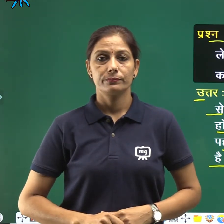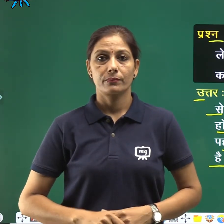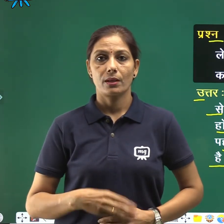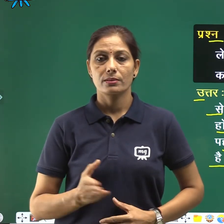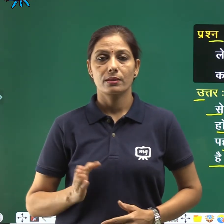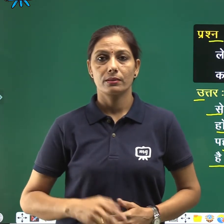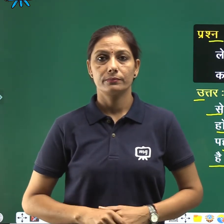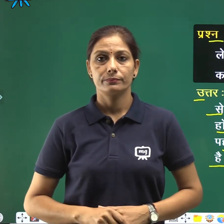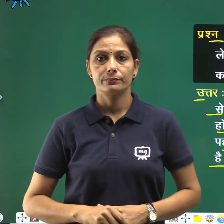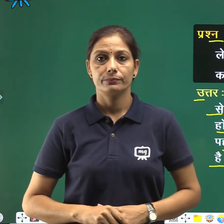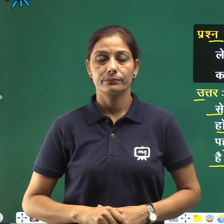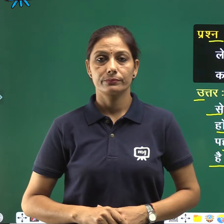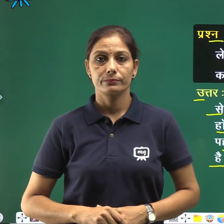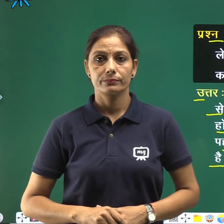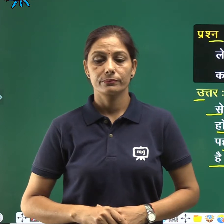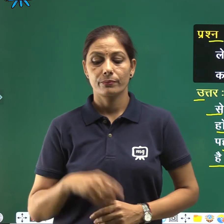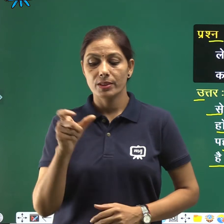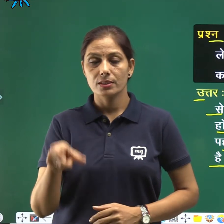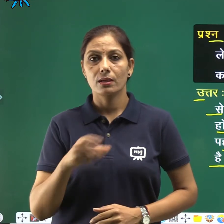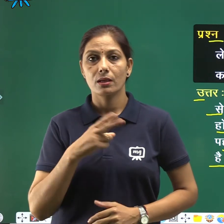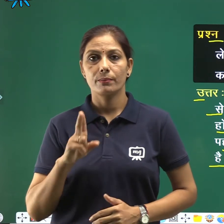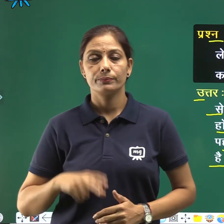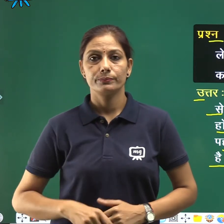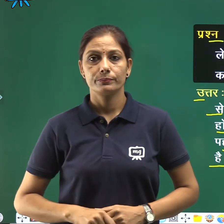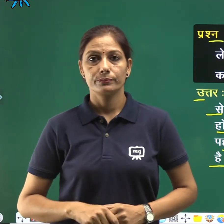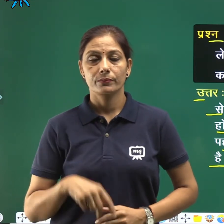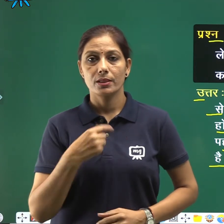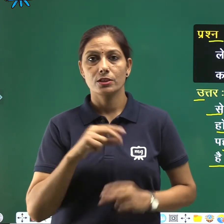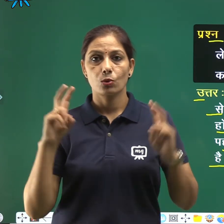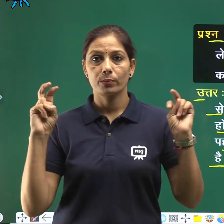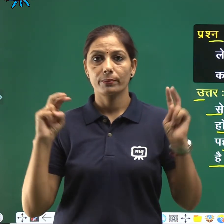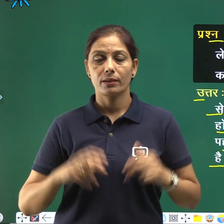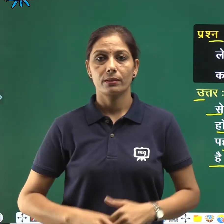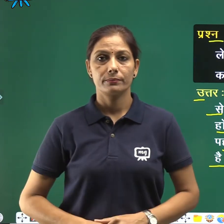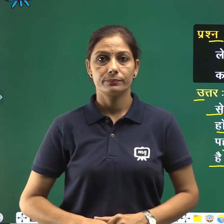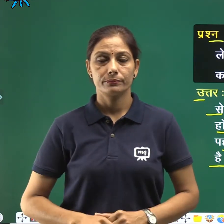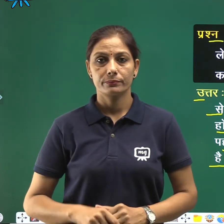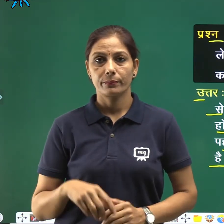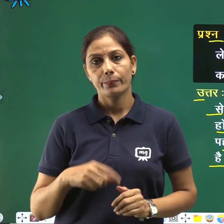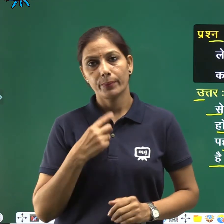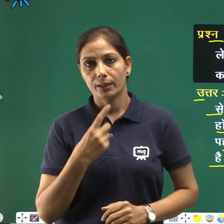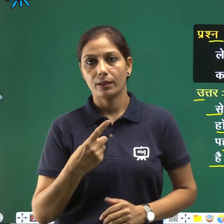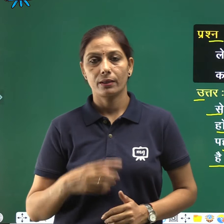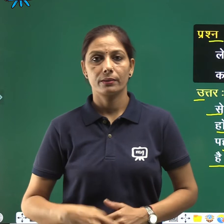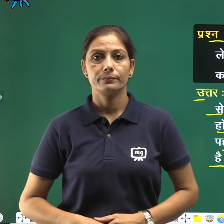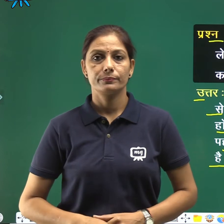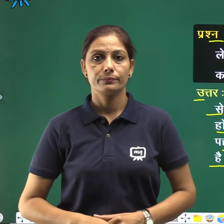ऐसा अज्ञेय जी ने इस पाठ में बताया है।